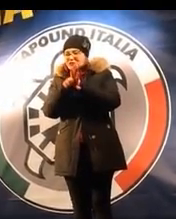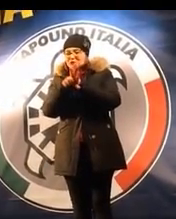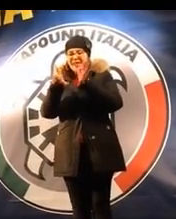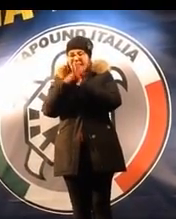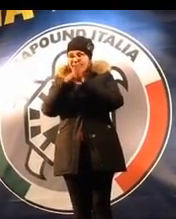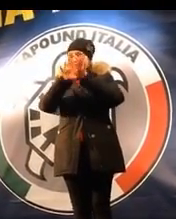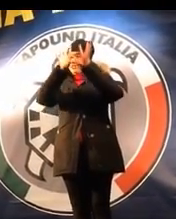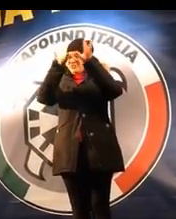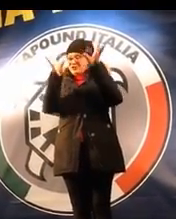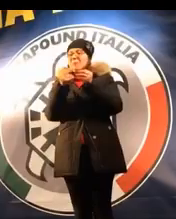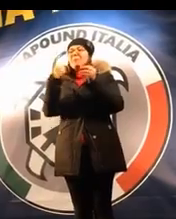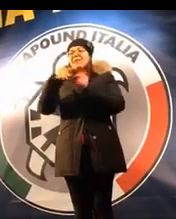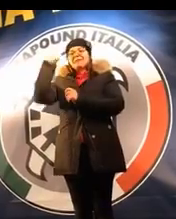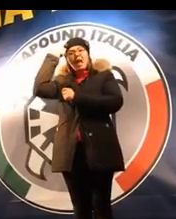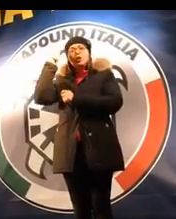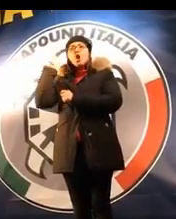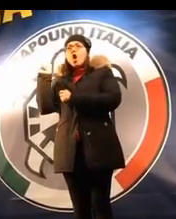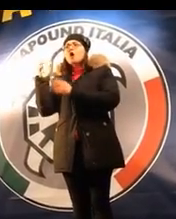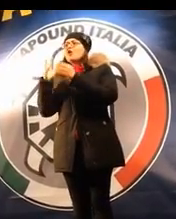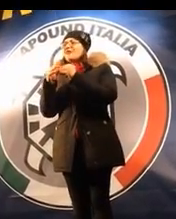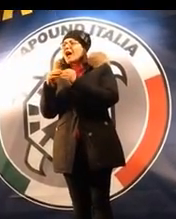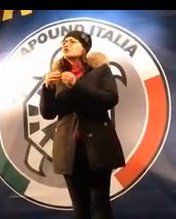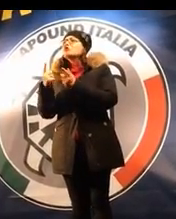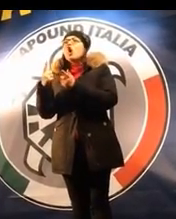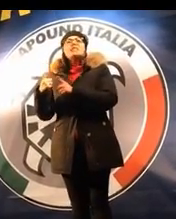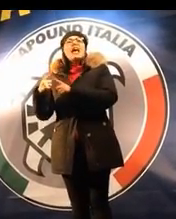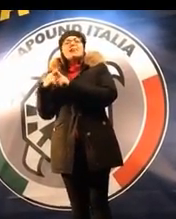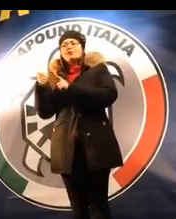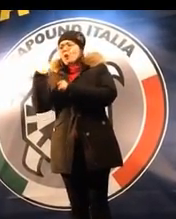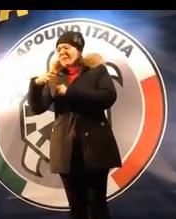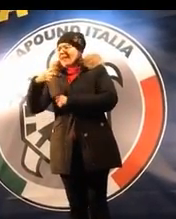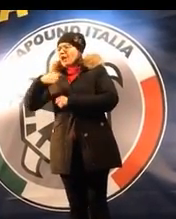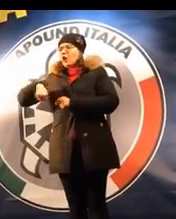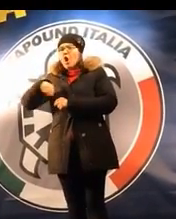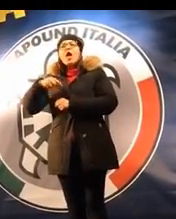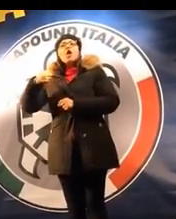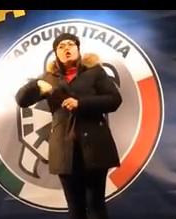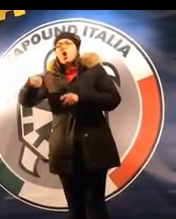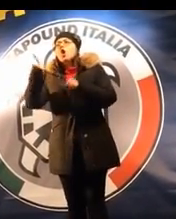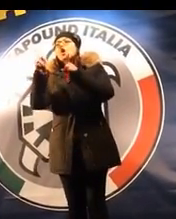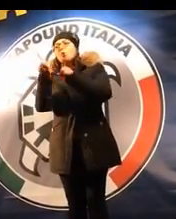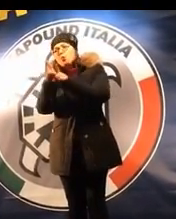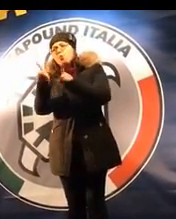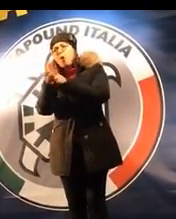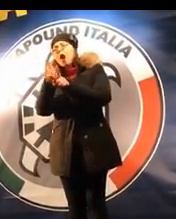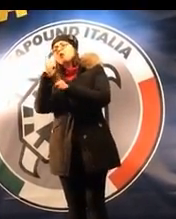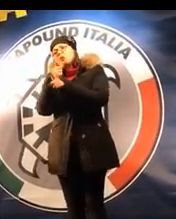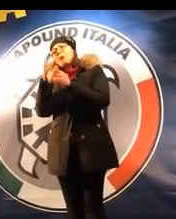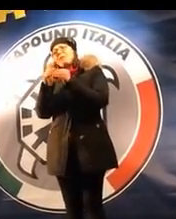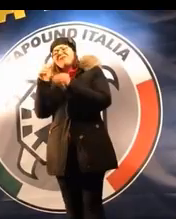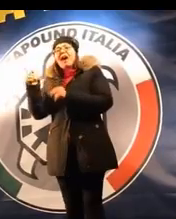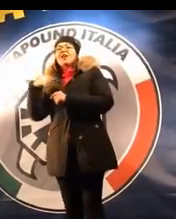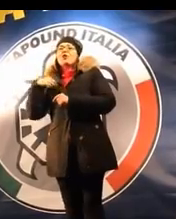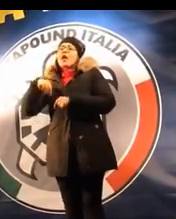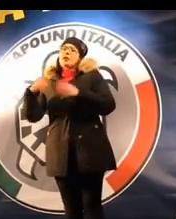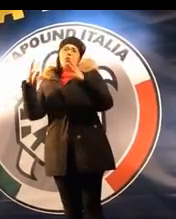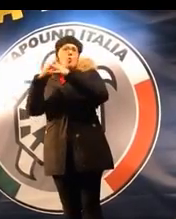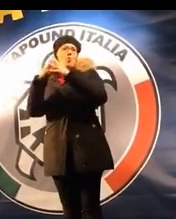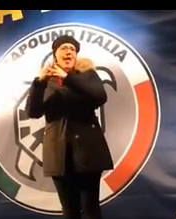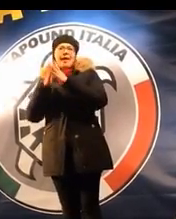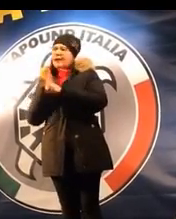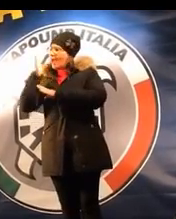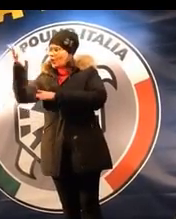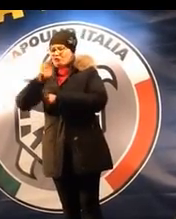Si sono sacrificati, ebbene noi dobbiamo fare esattamente lo stesso, con lo stesso impegno. Oggi non c'è da andare in trincea, ma c'è da essere presenti